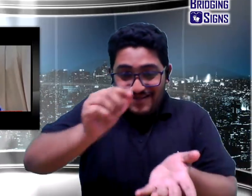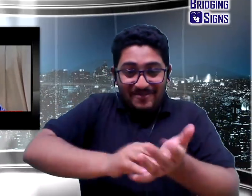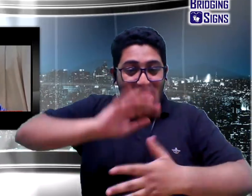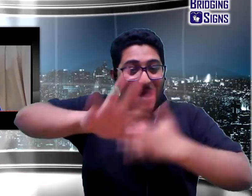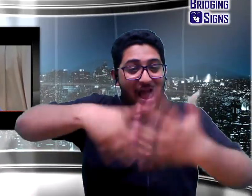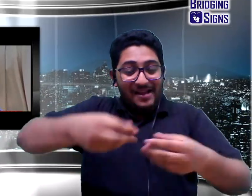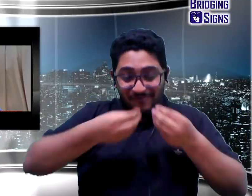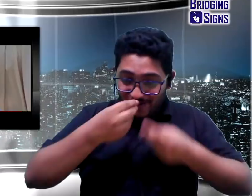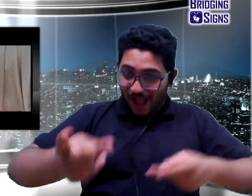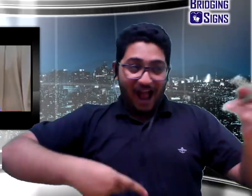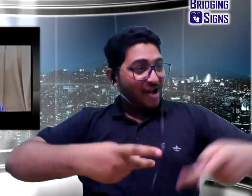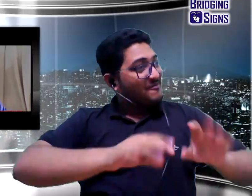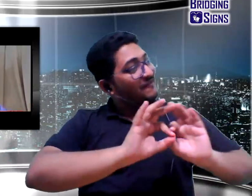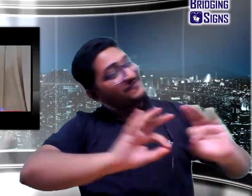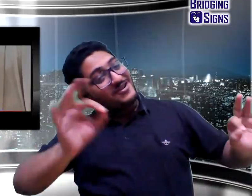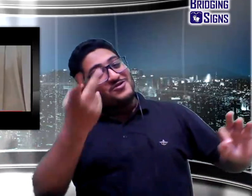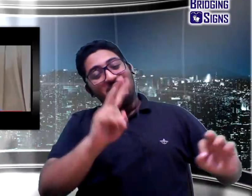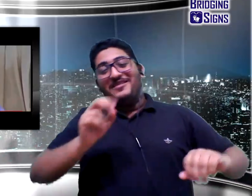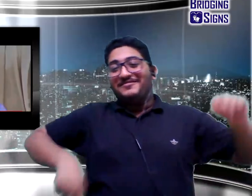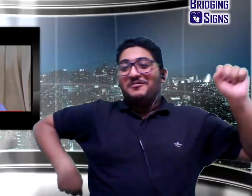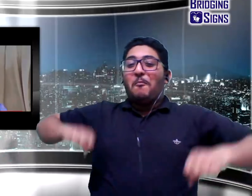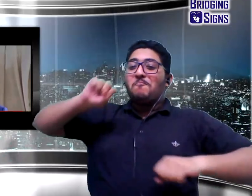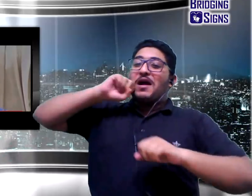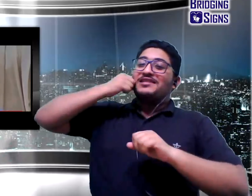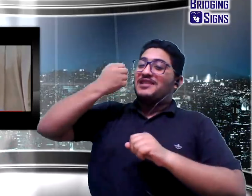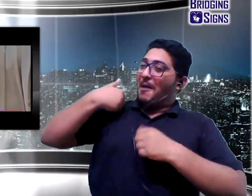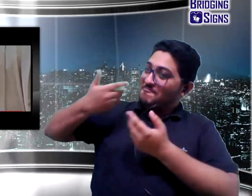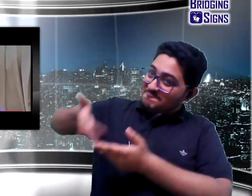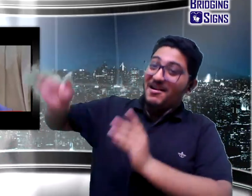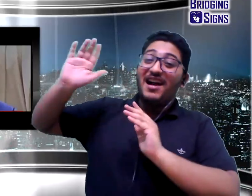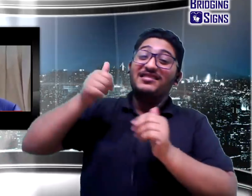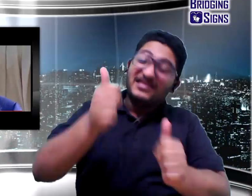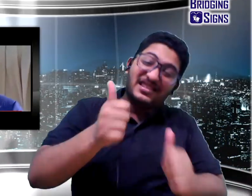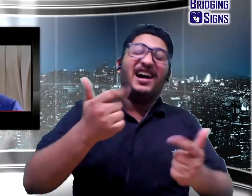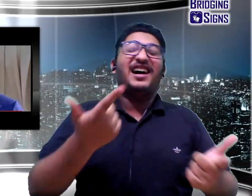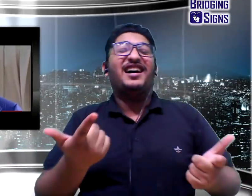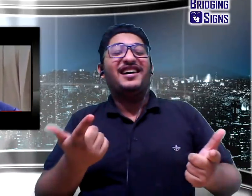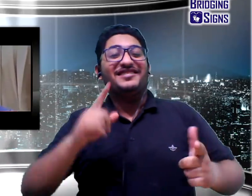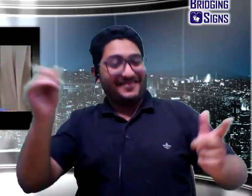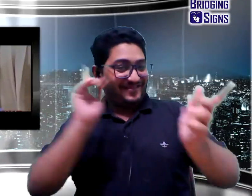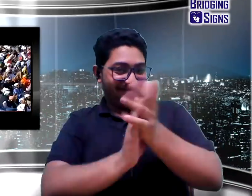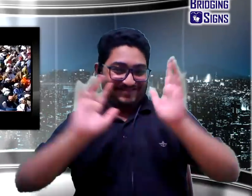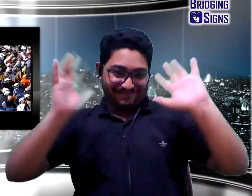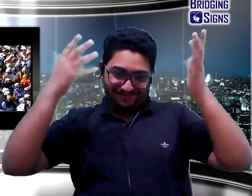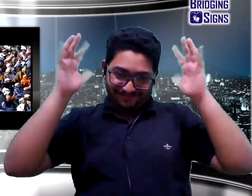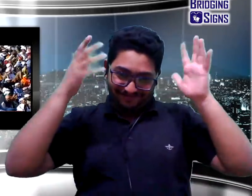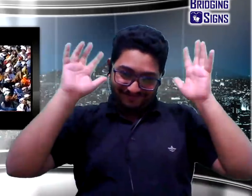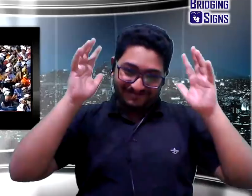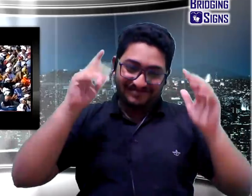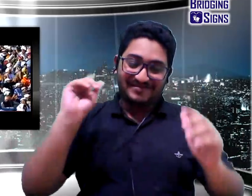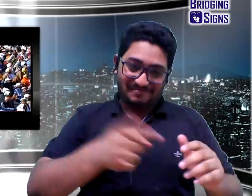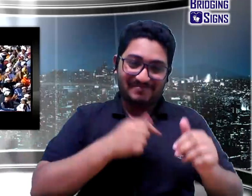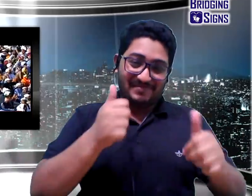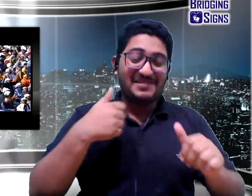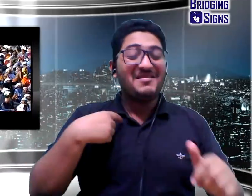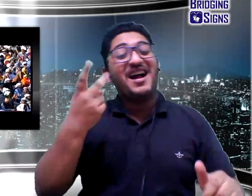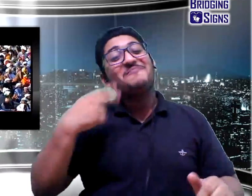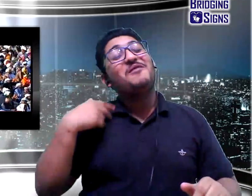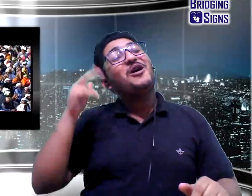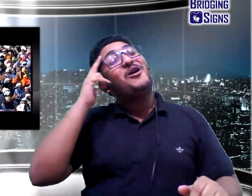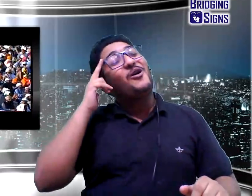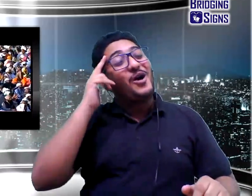तजारत करके ट्रेड श्रेड करके मुड़ वापस घर नूं जाऊ, ठोको ताड़ी टका के। ए आ मेरा